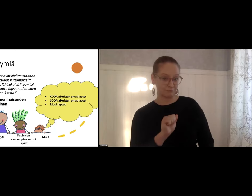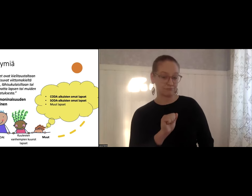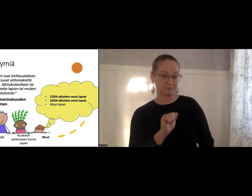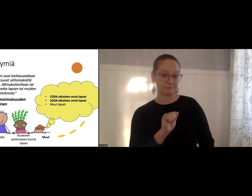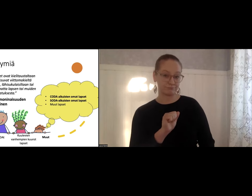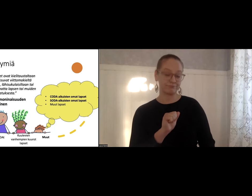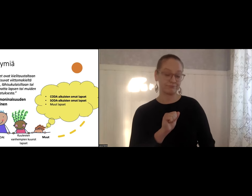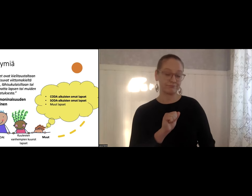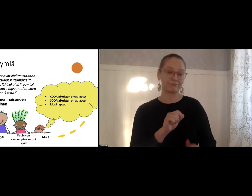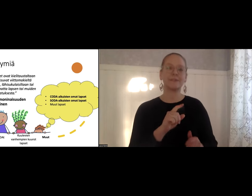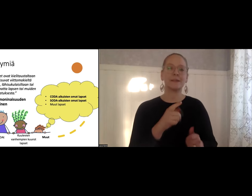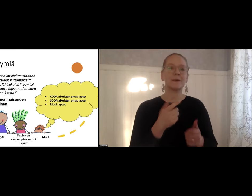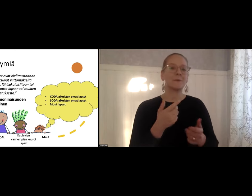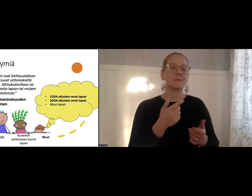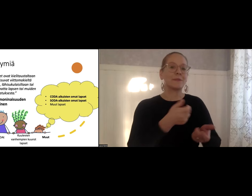Ja tämä soda